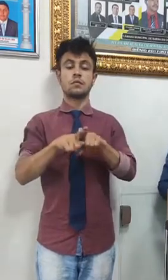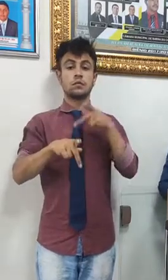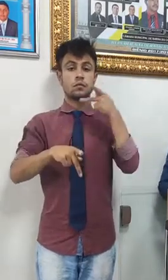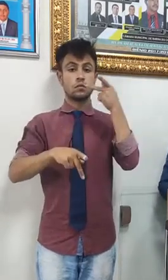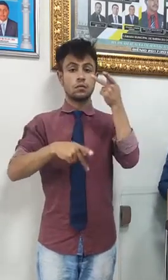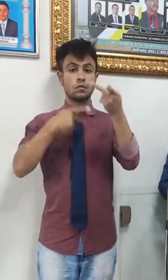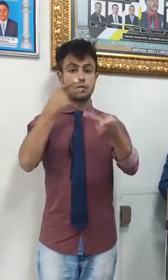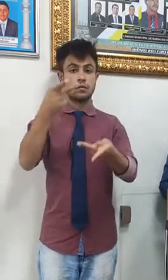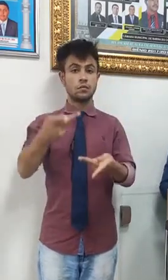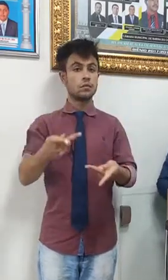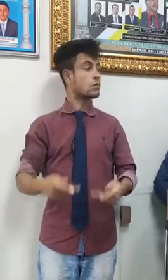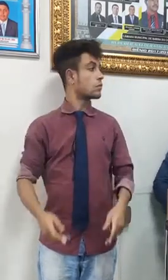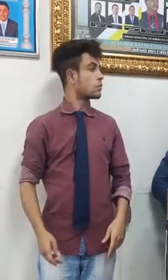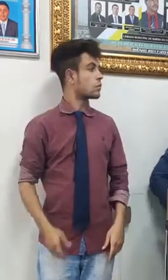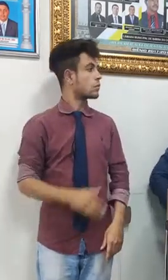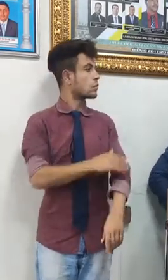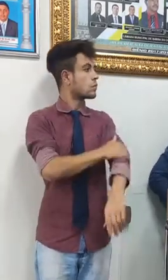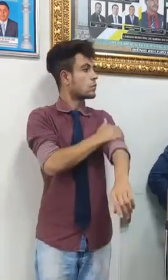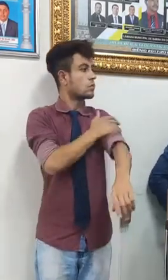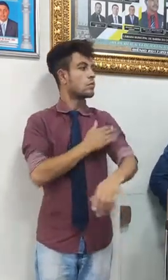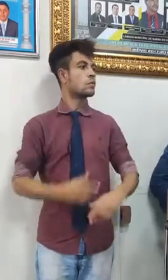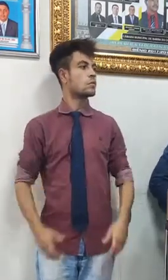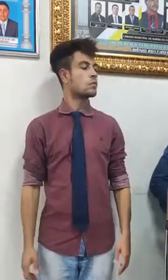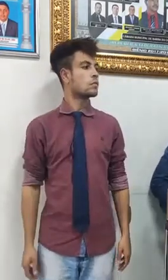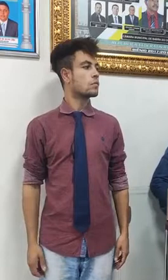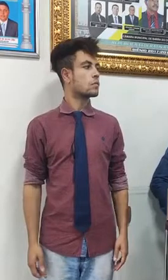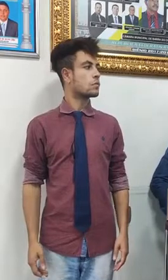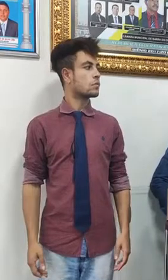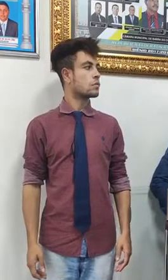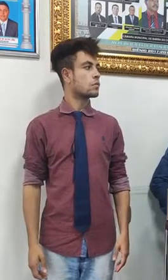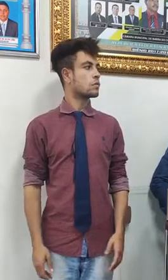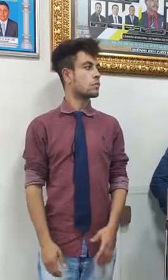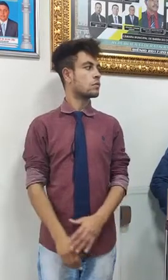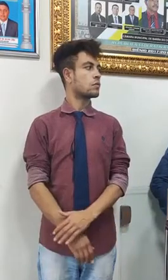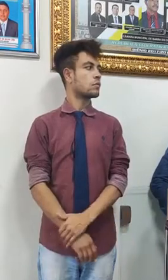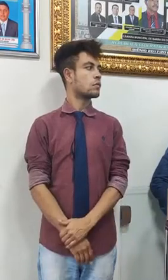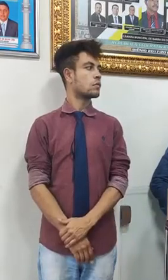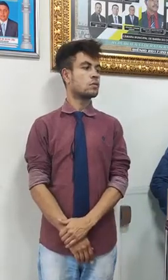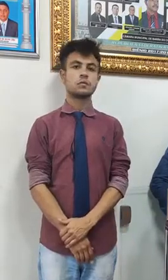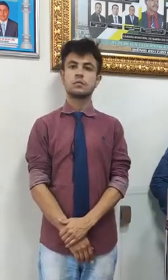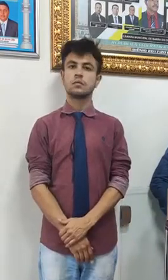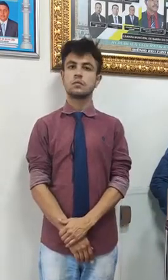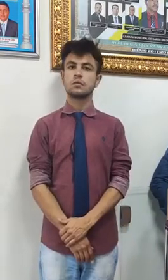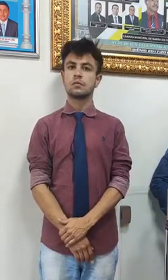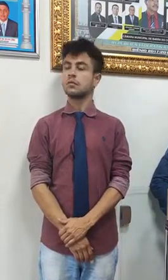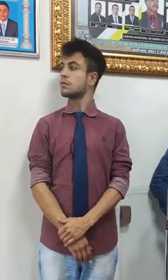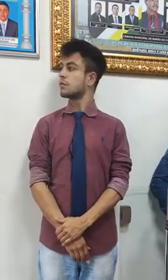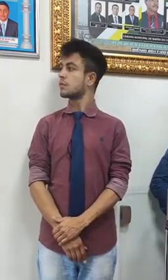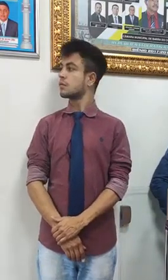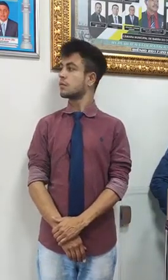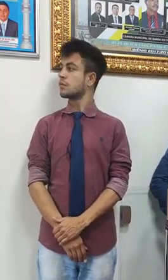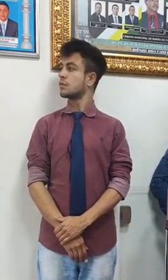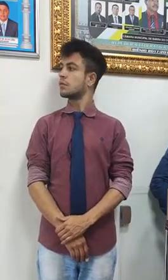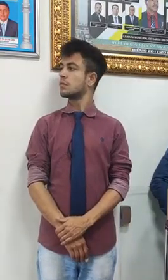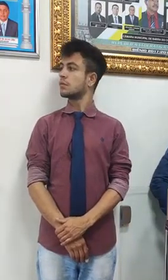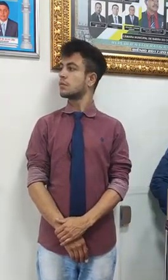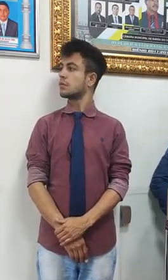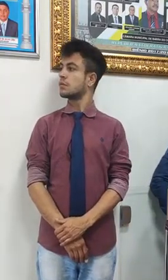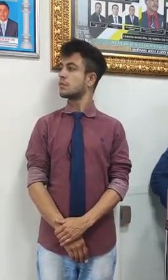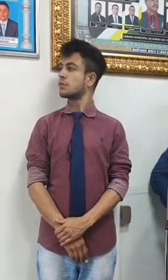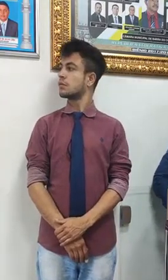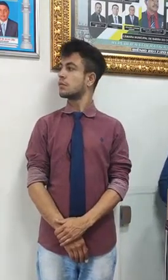Só um minutinho, Vossa Excelência. Eu gostaria de convidar o vereador Francisco Abril e Anderson Costa para os nossos lugares para estar também assistindo a fala